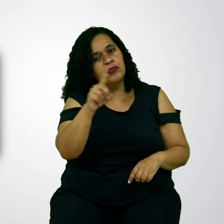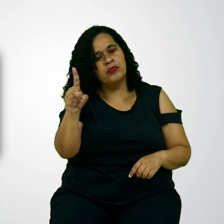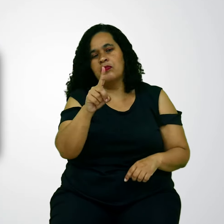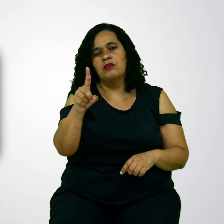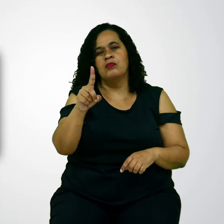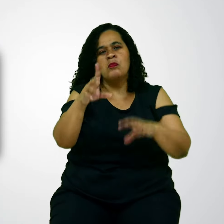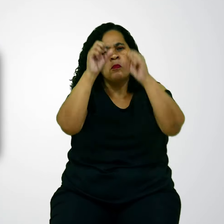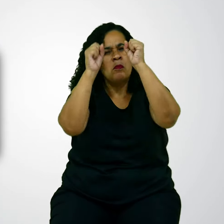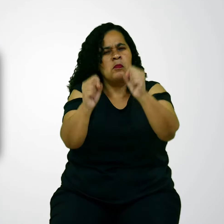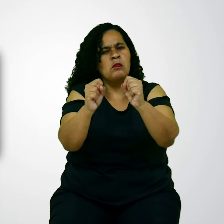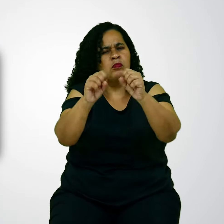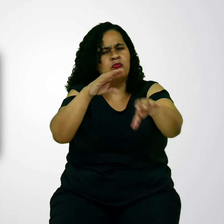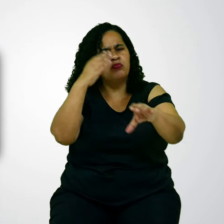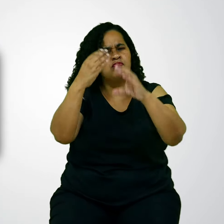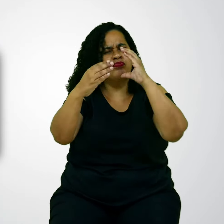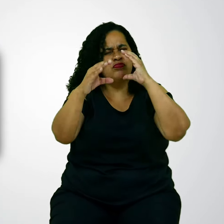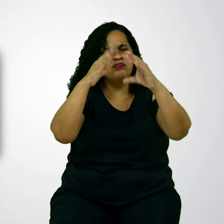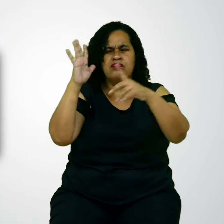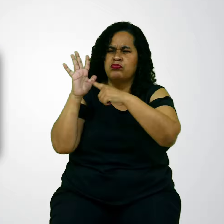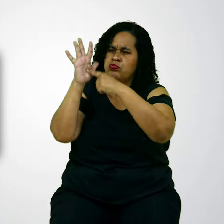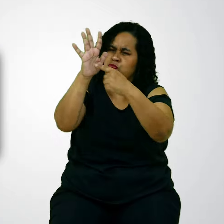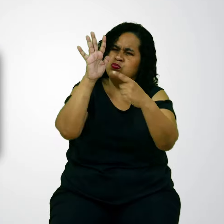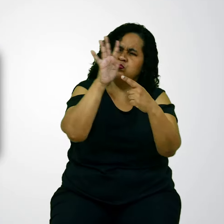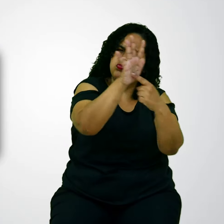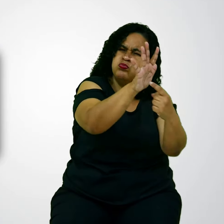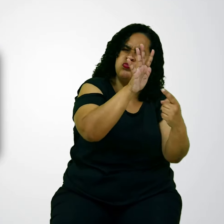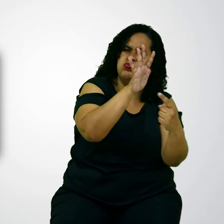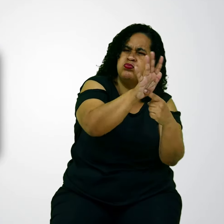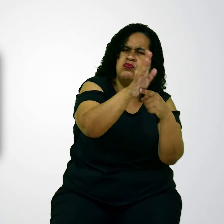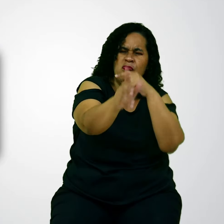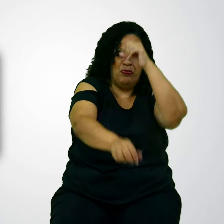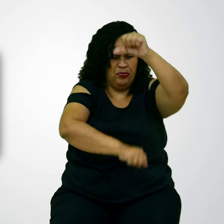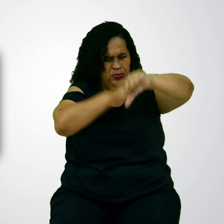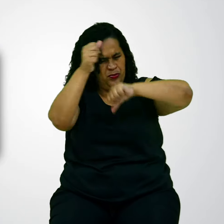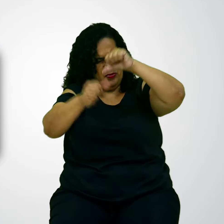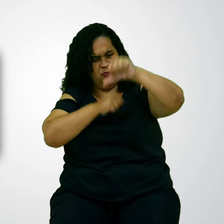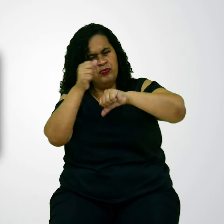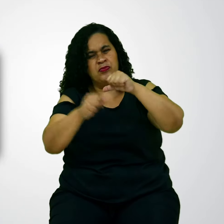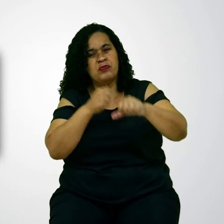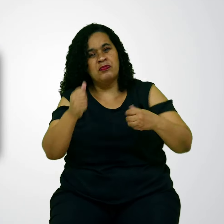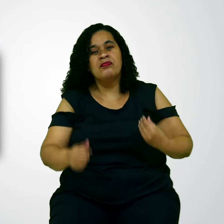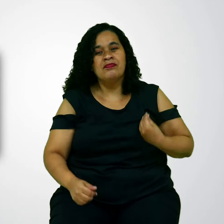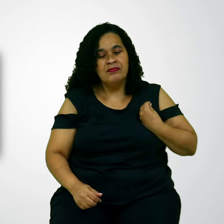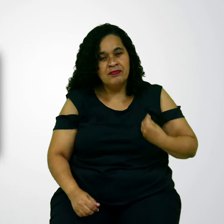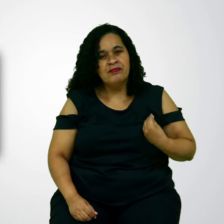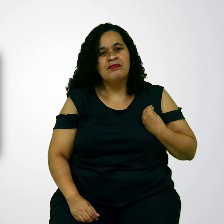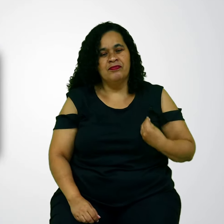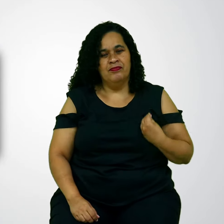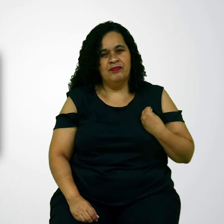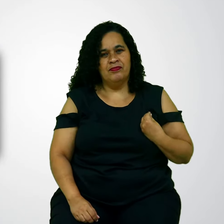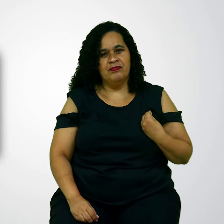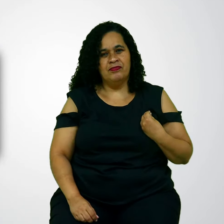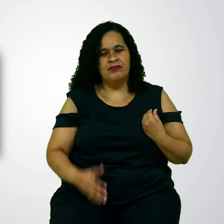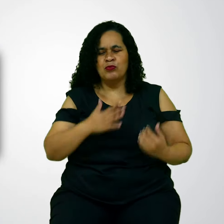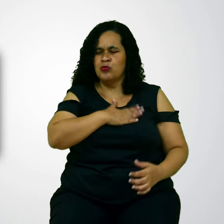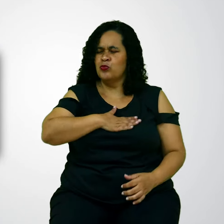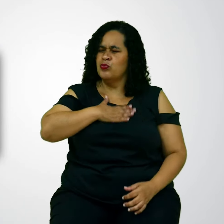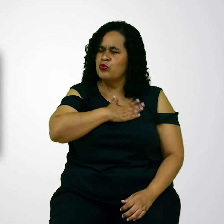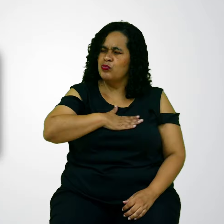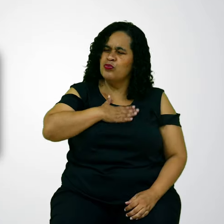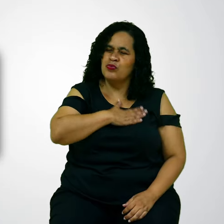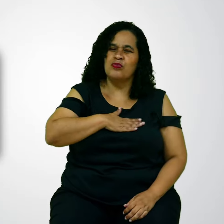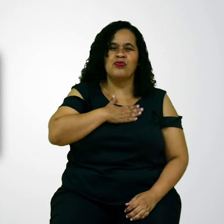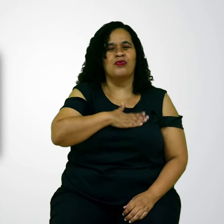usa a música para transformar realidades. E a gente tem na história, eu gosto muito de história, Fabinho, eu poderia contar aqui pelo